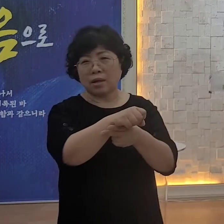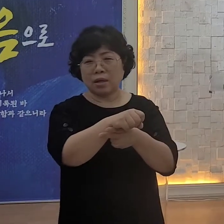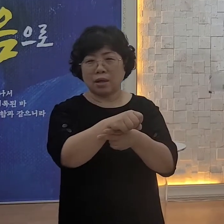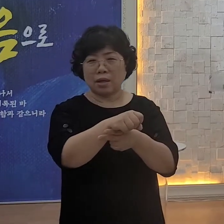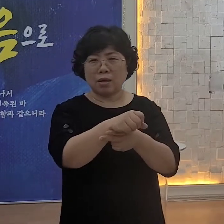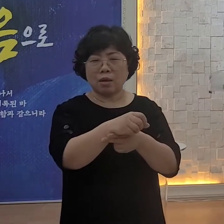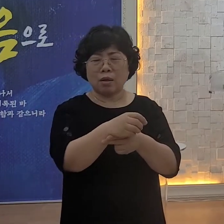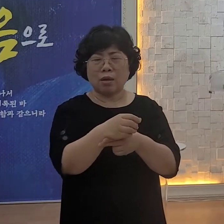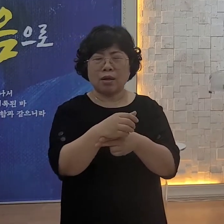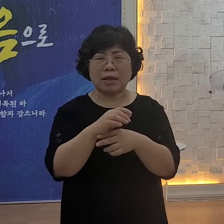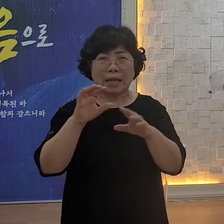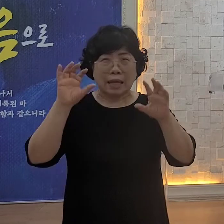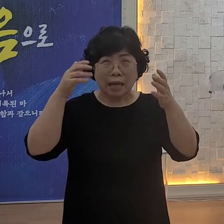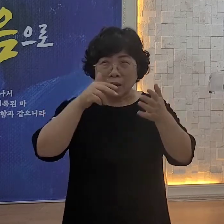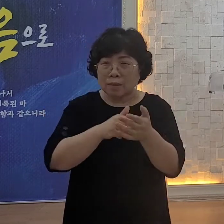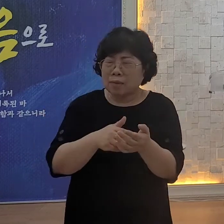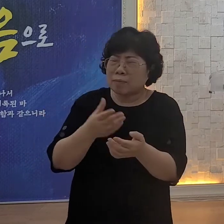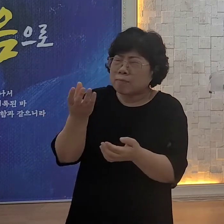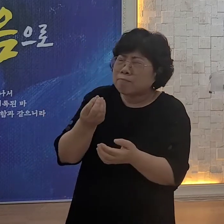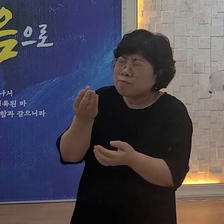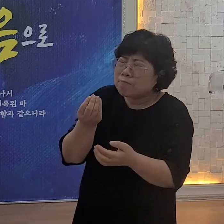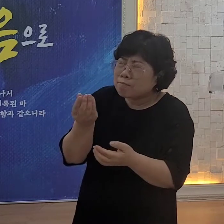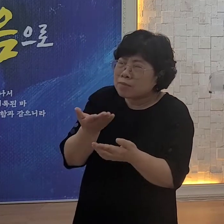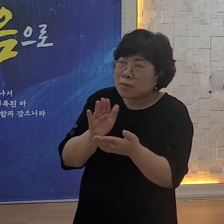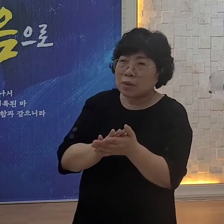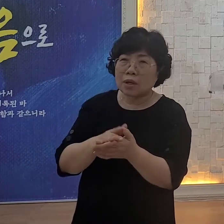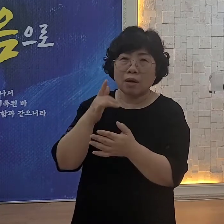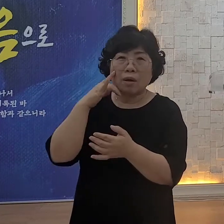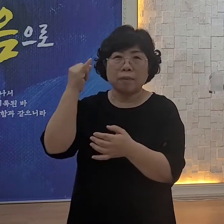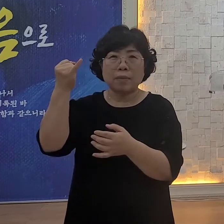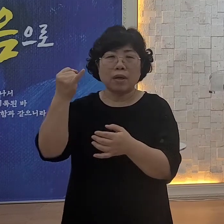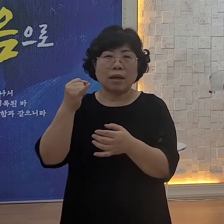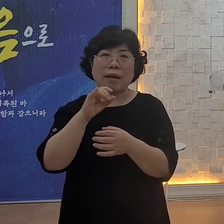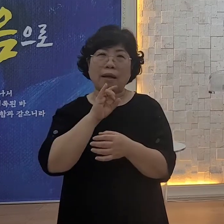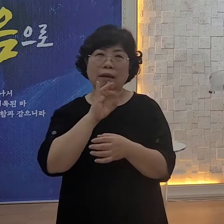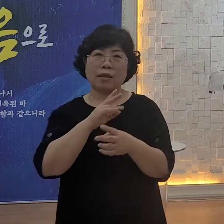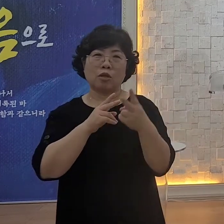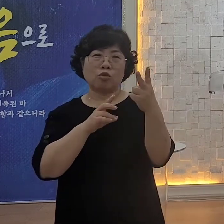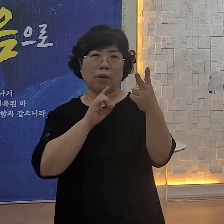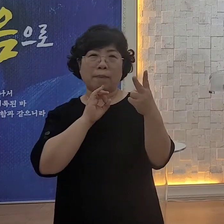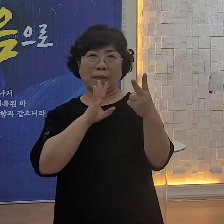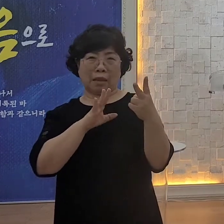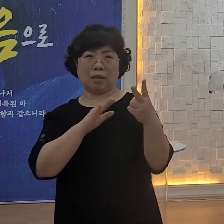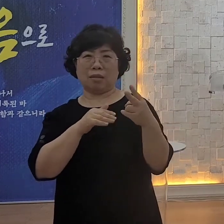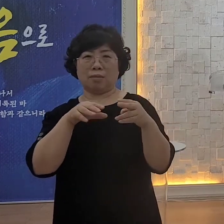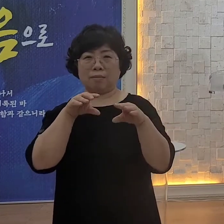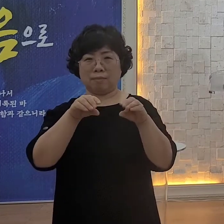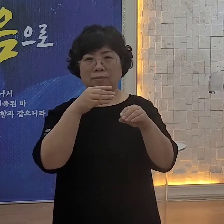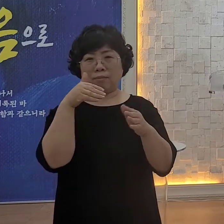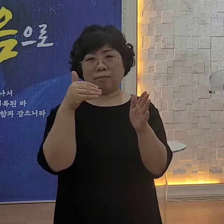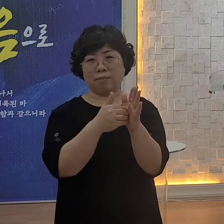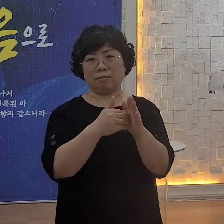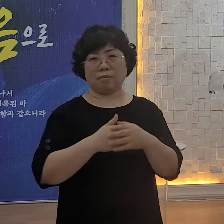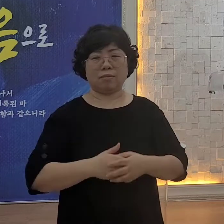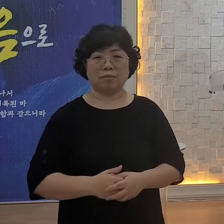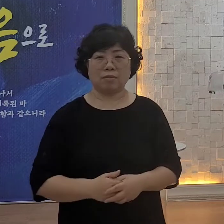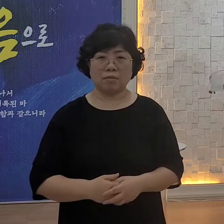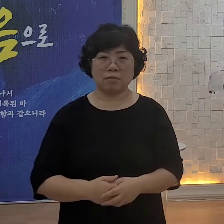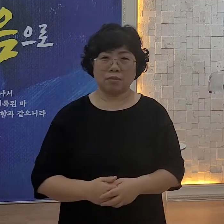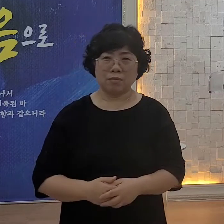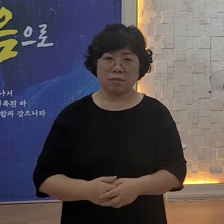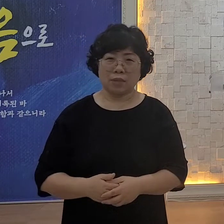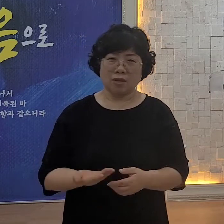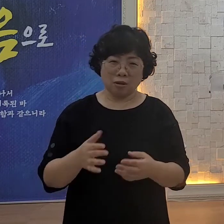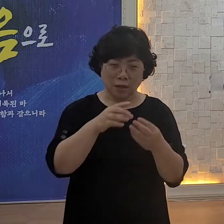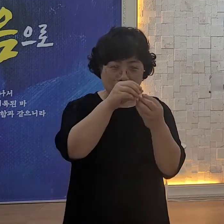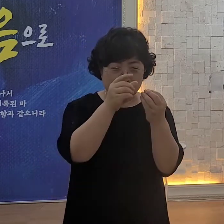좋아도 엄마가 딱 자녀에게 사탕을 딱 2개씩만 줬는데 어떤 날은 오늘 추석 같은